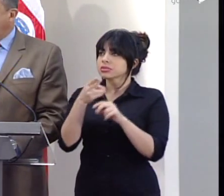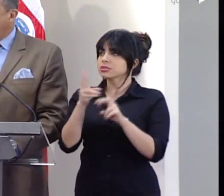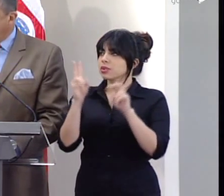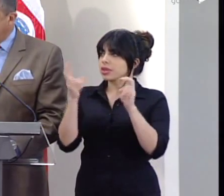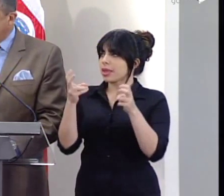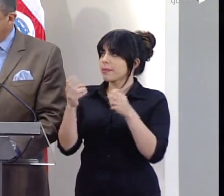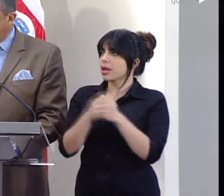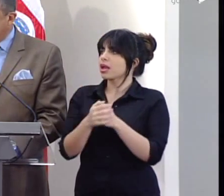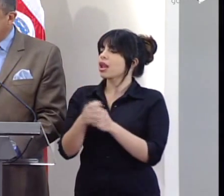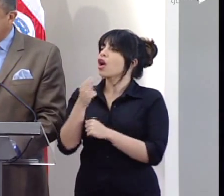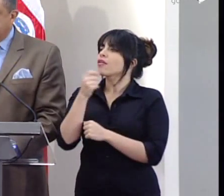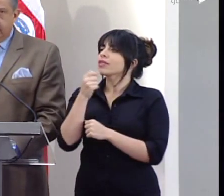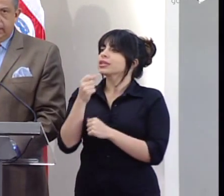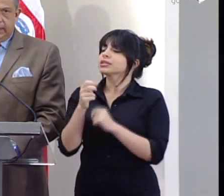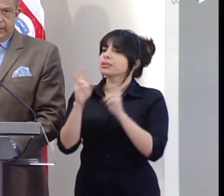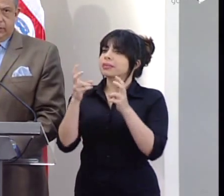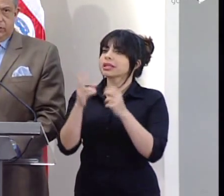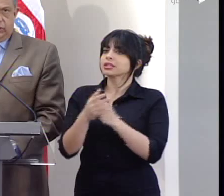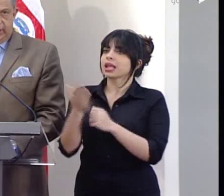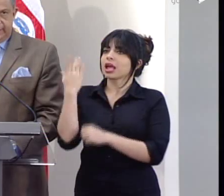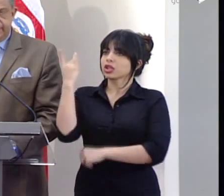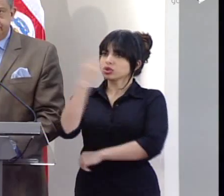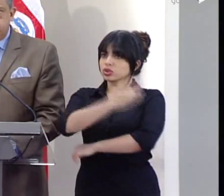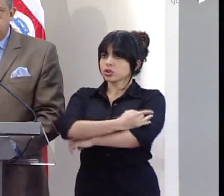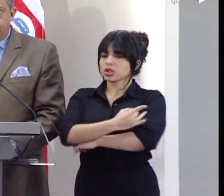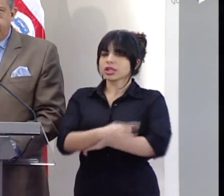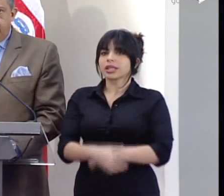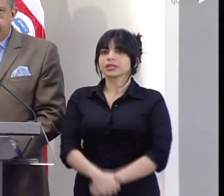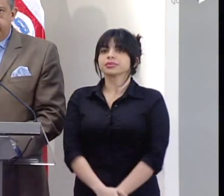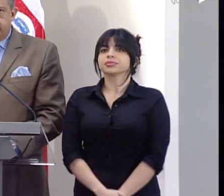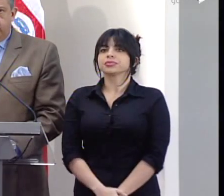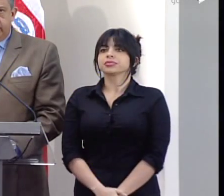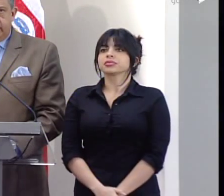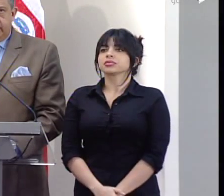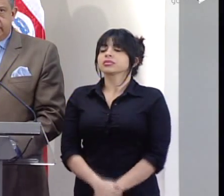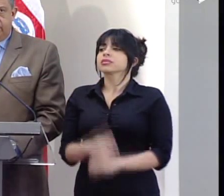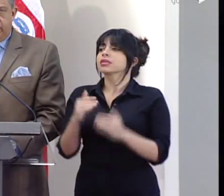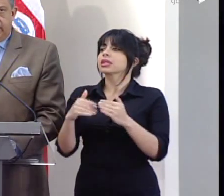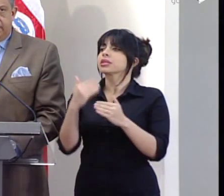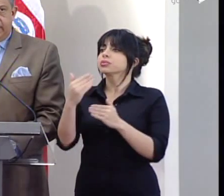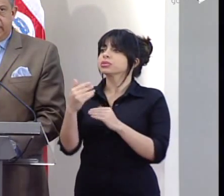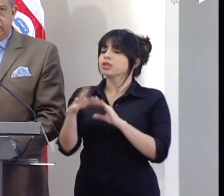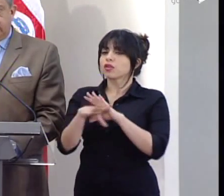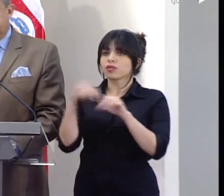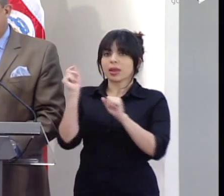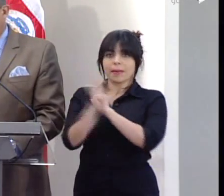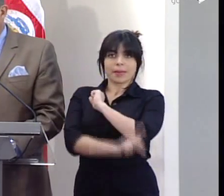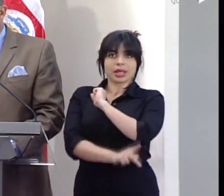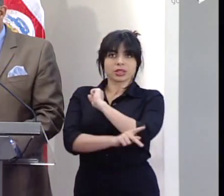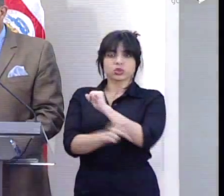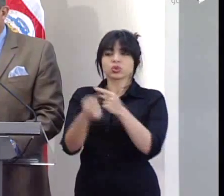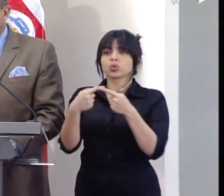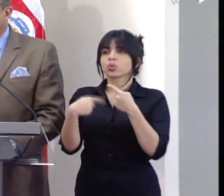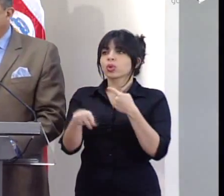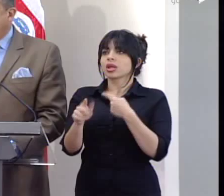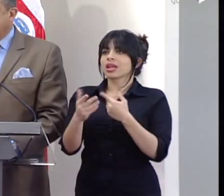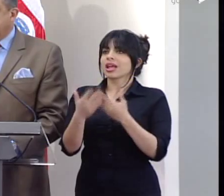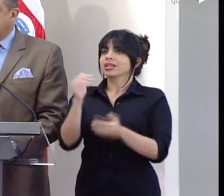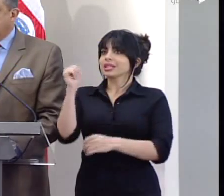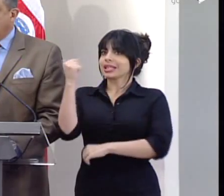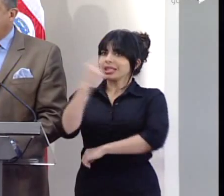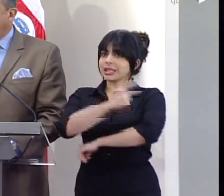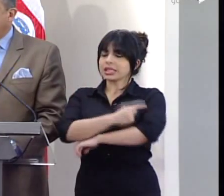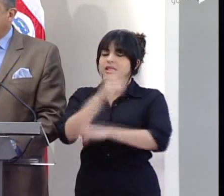asunto en la conferencia de prensa de hace 8 días. Después de estar fuera del país durante casi 10